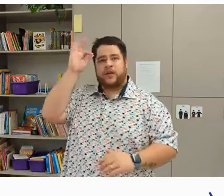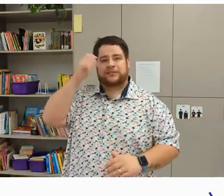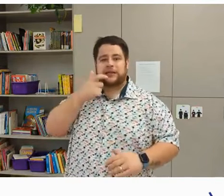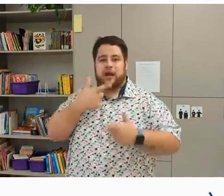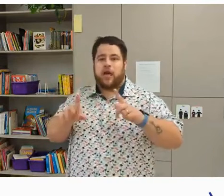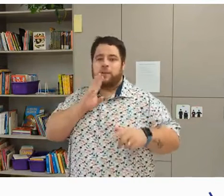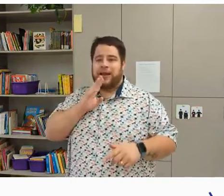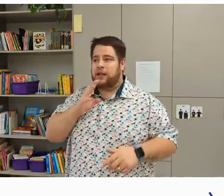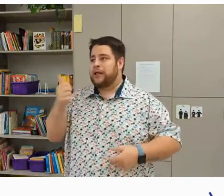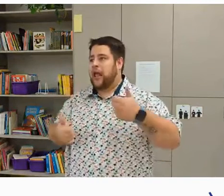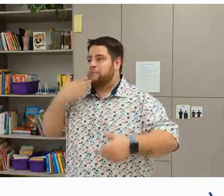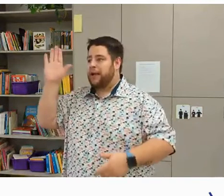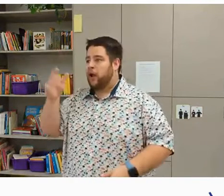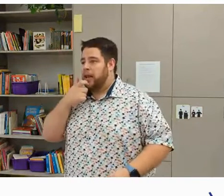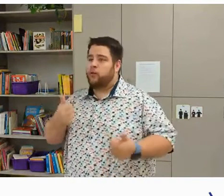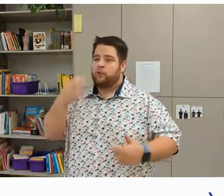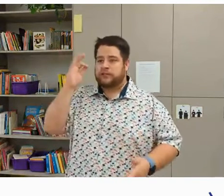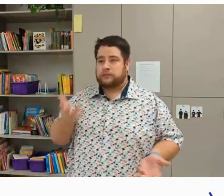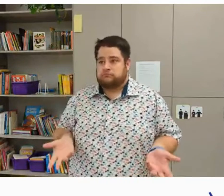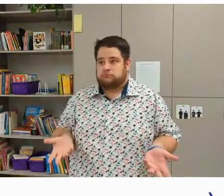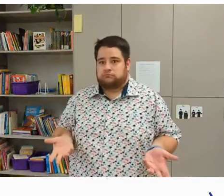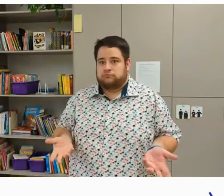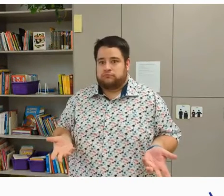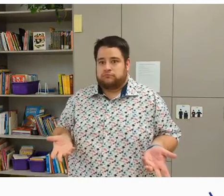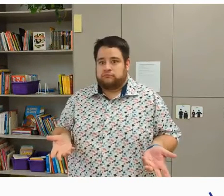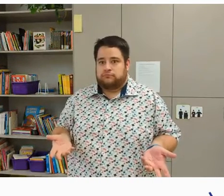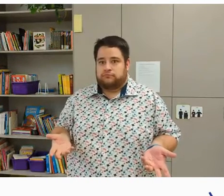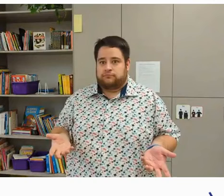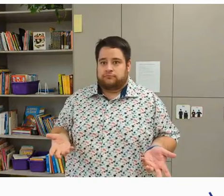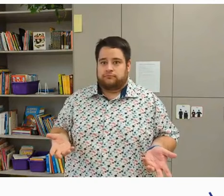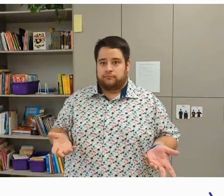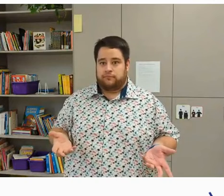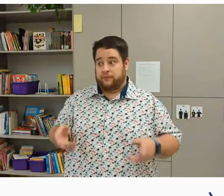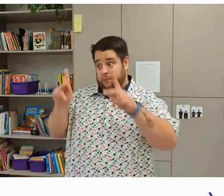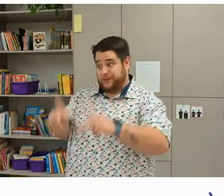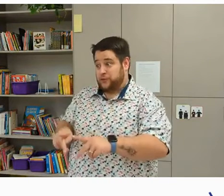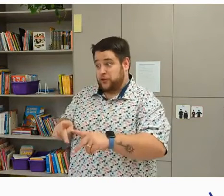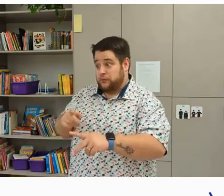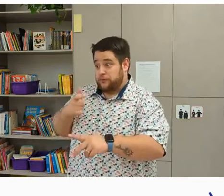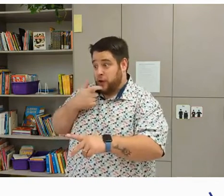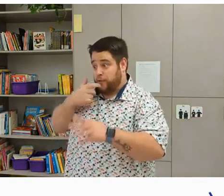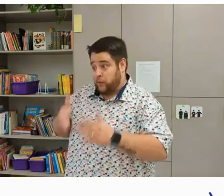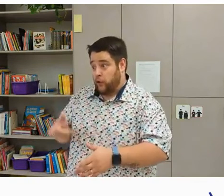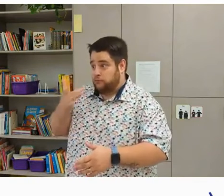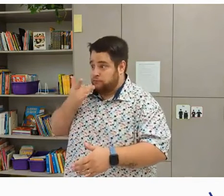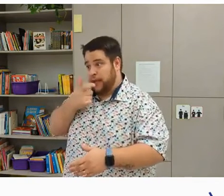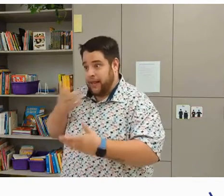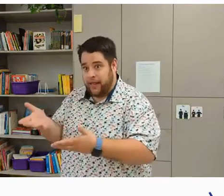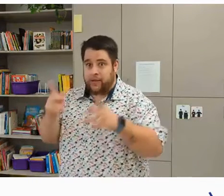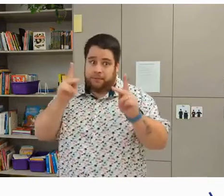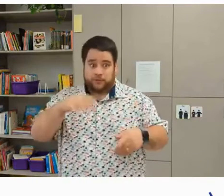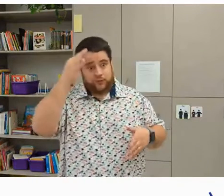dire, en fait, dans les langues orales, on peut pas dire est-ce qu'on préfère c'est mieux le français ou l'anglais, mais non, c'est deux langues